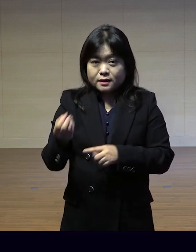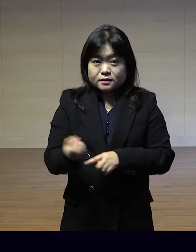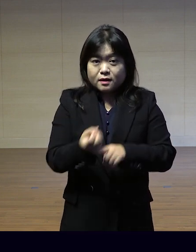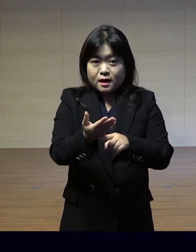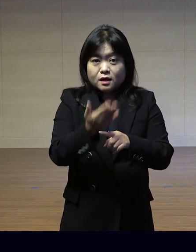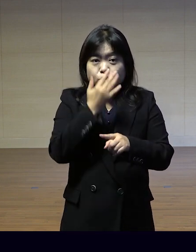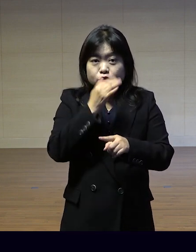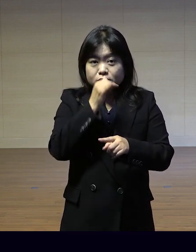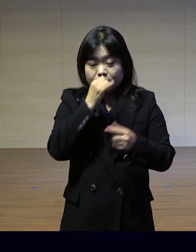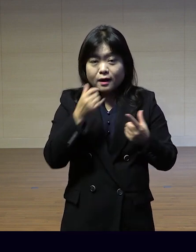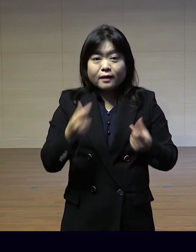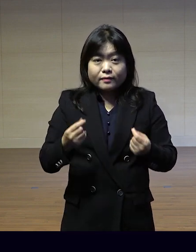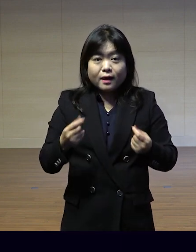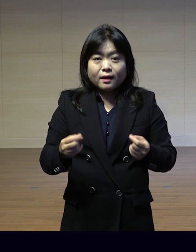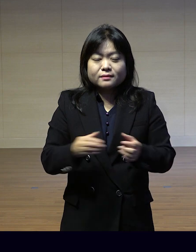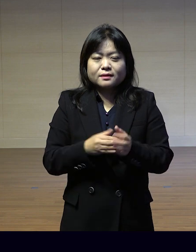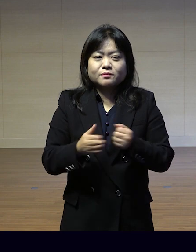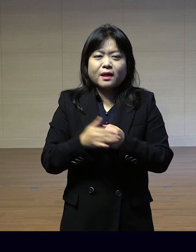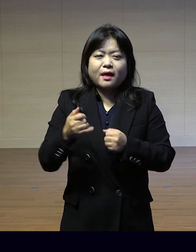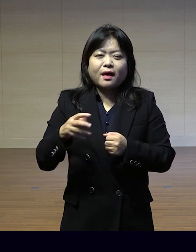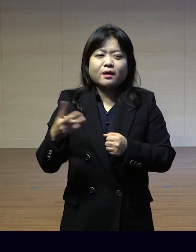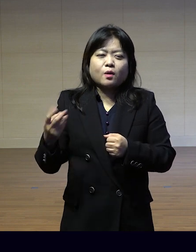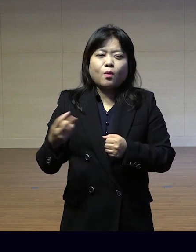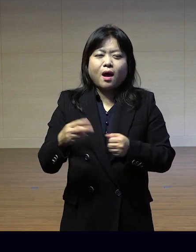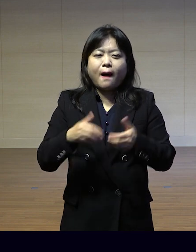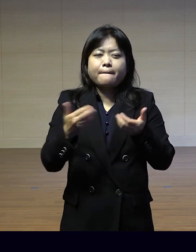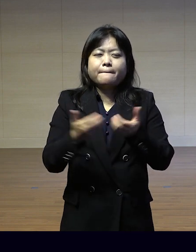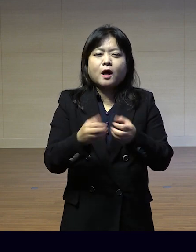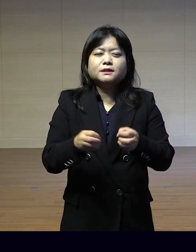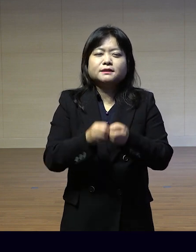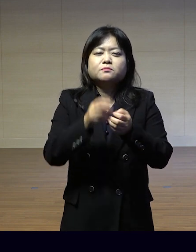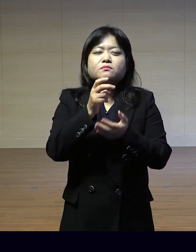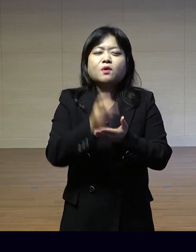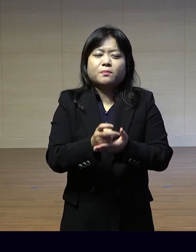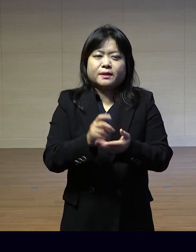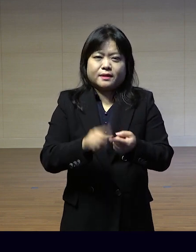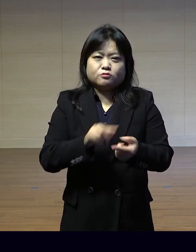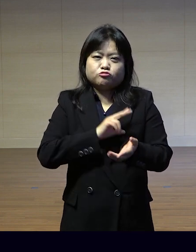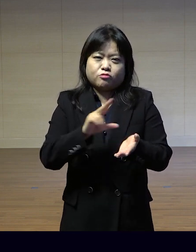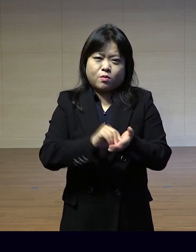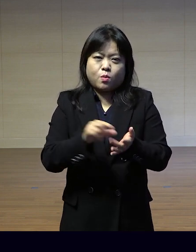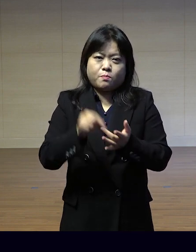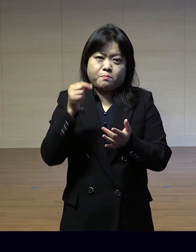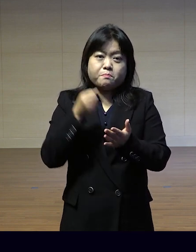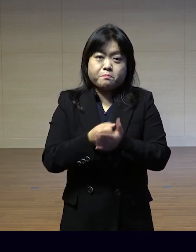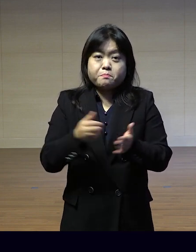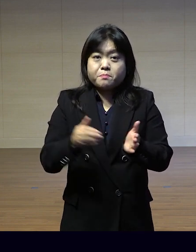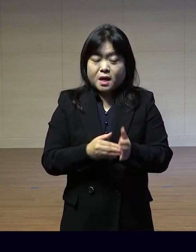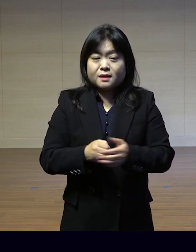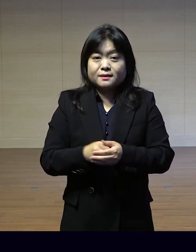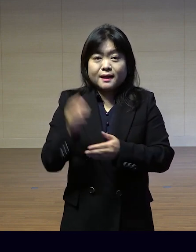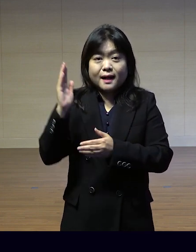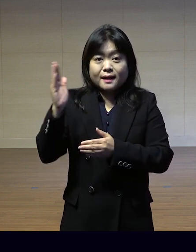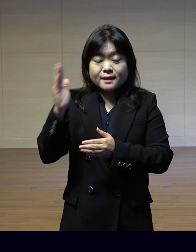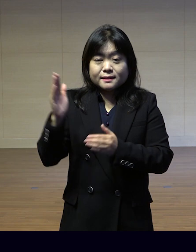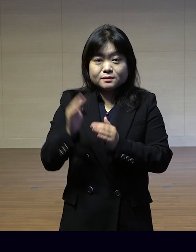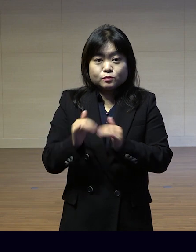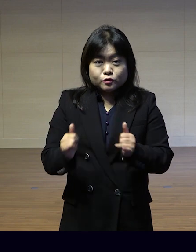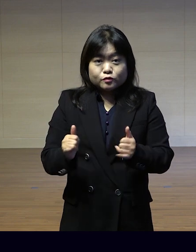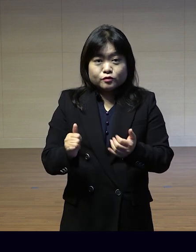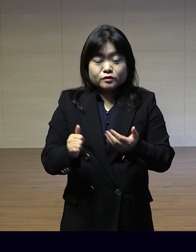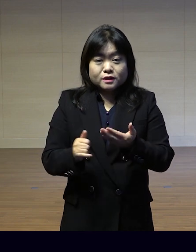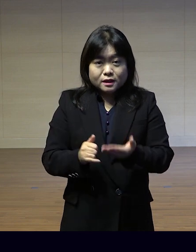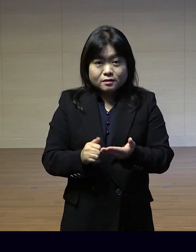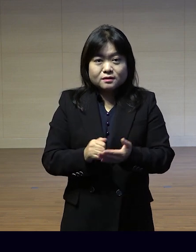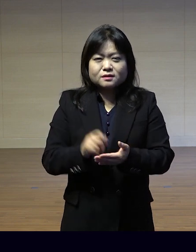것 같아서 해결과 변정법이라고 하는 이런 주제를 이제 사용을 했었습니다. 근데 오늘 우리 강의자 선생님께서는